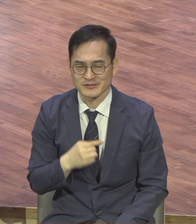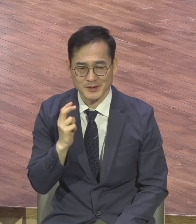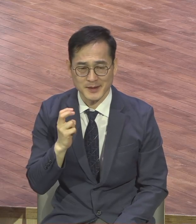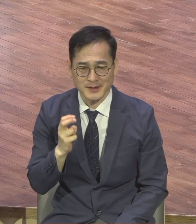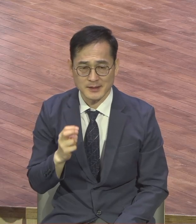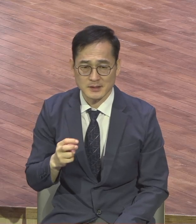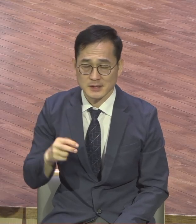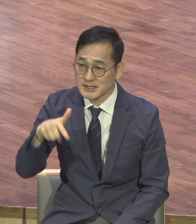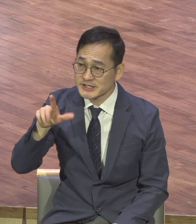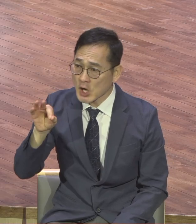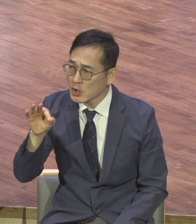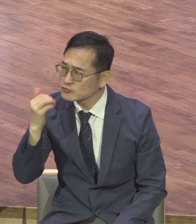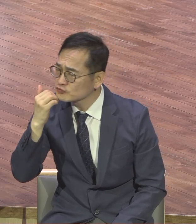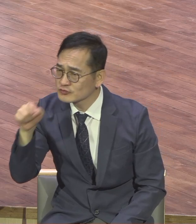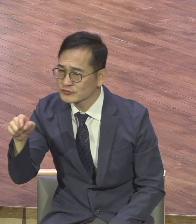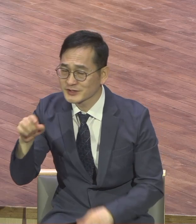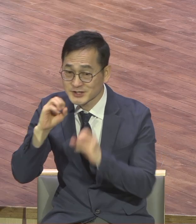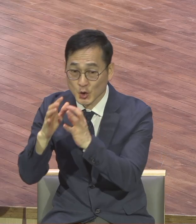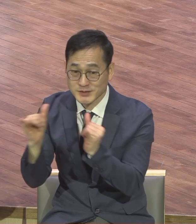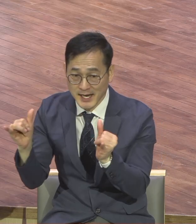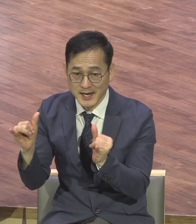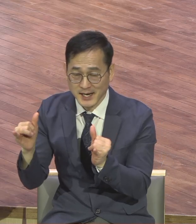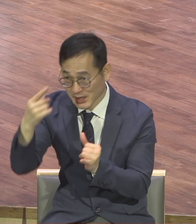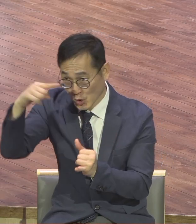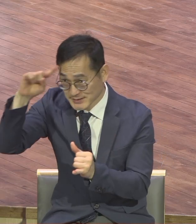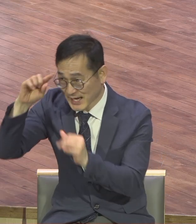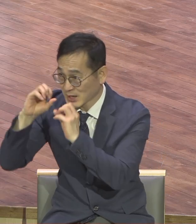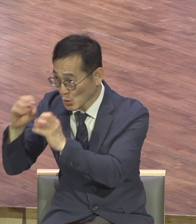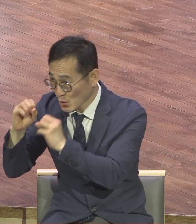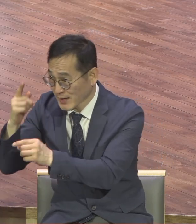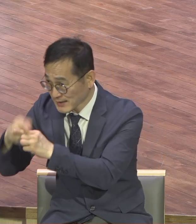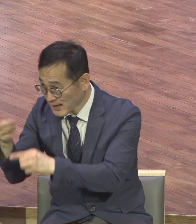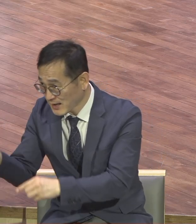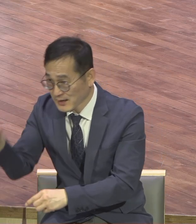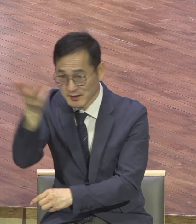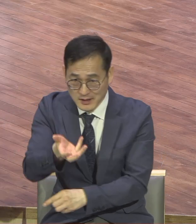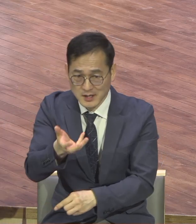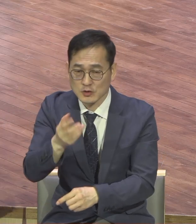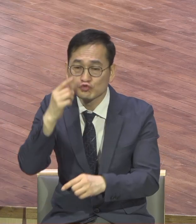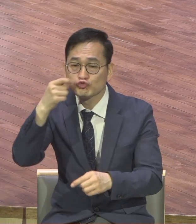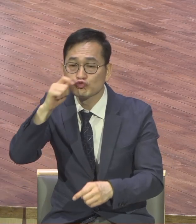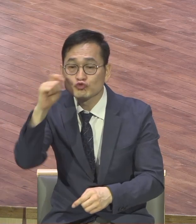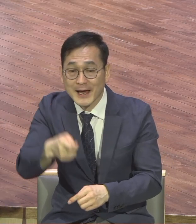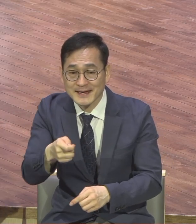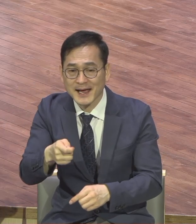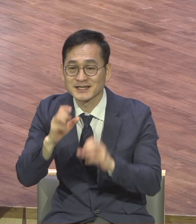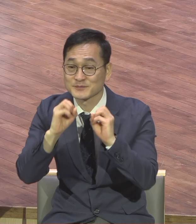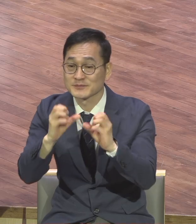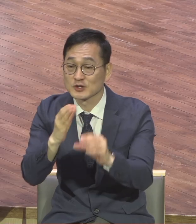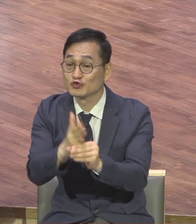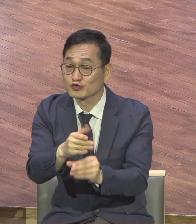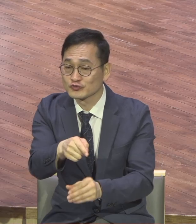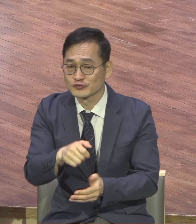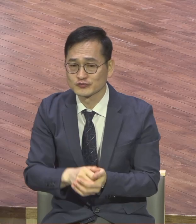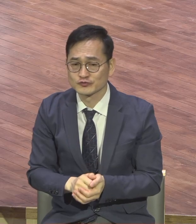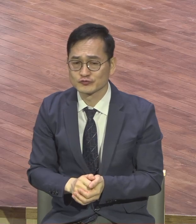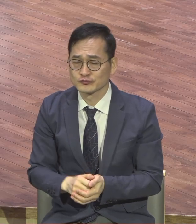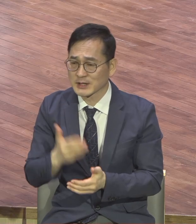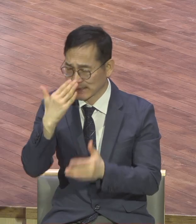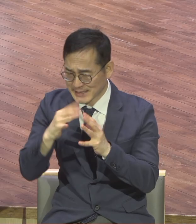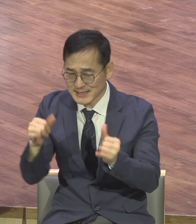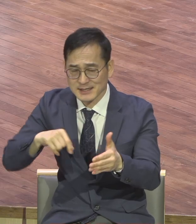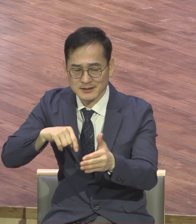하다가 저 문화권이잖아요, 우크라이나. 근데 이 러시아 사람들 중에서 유대인들이